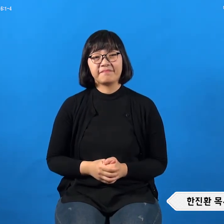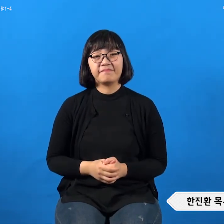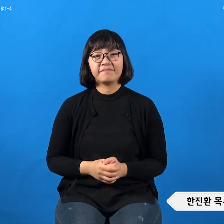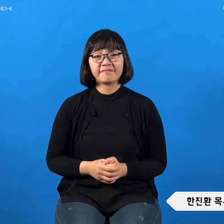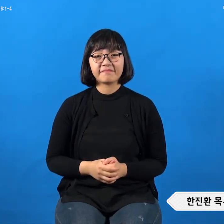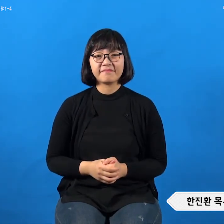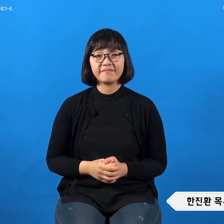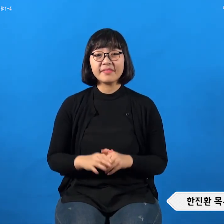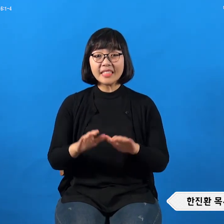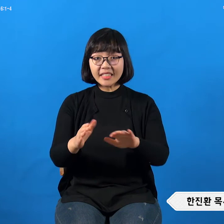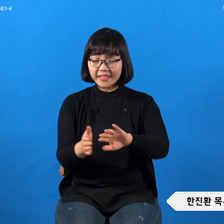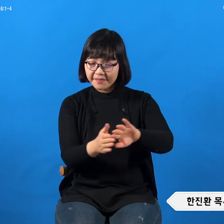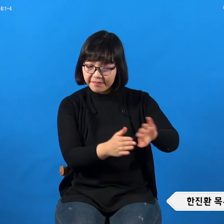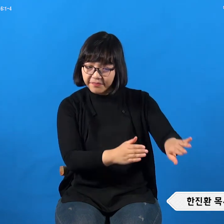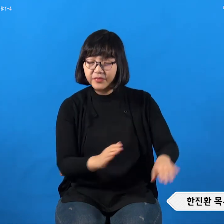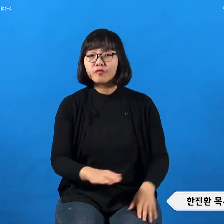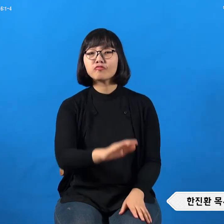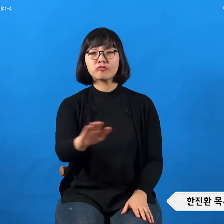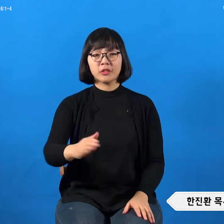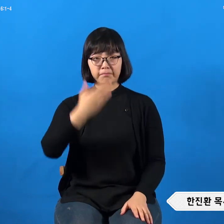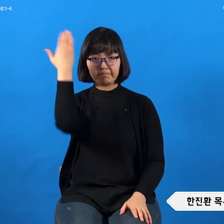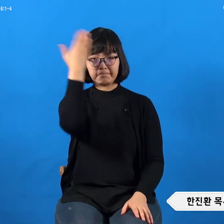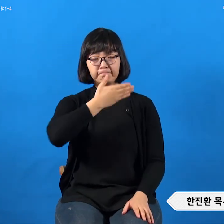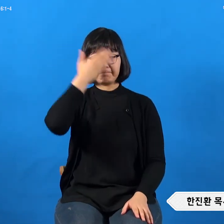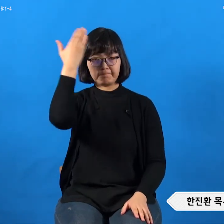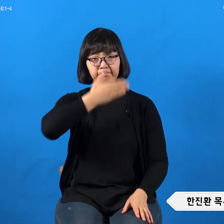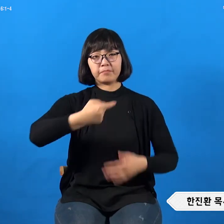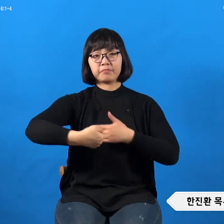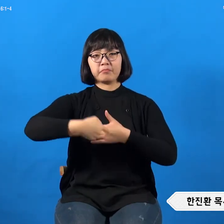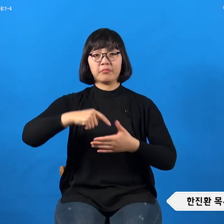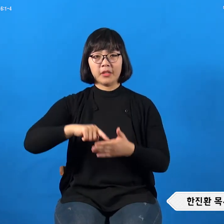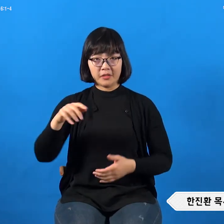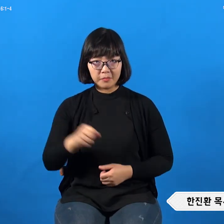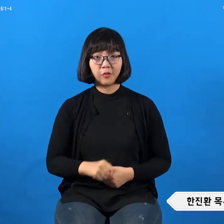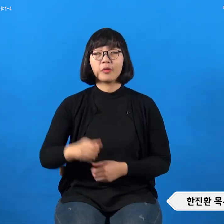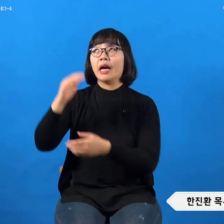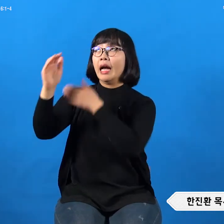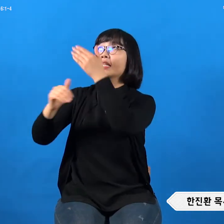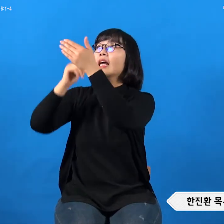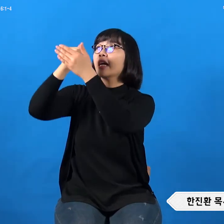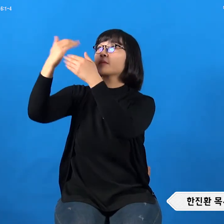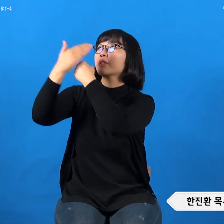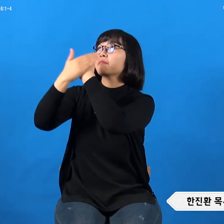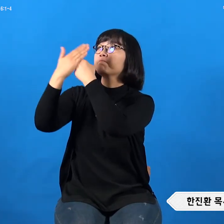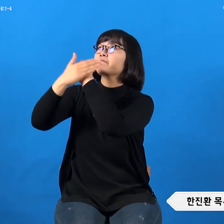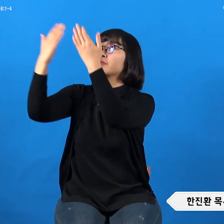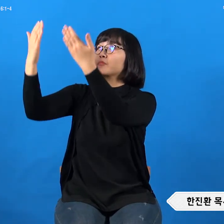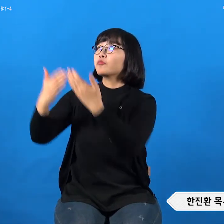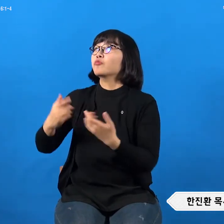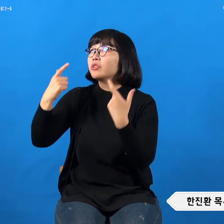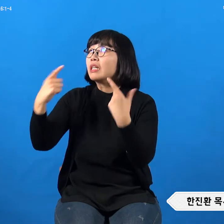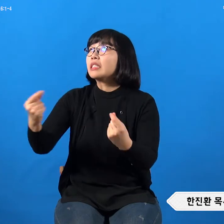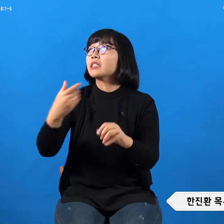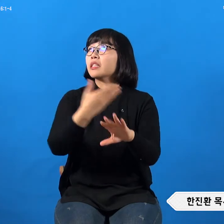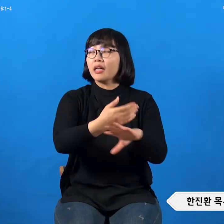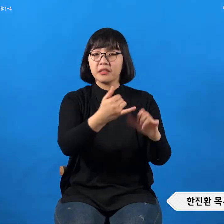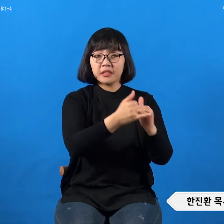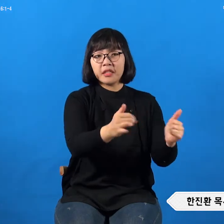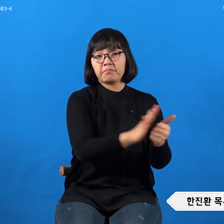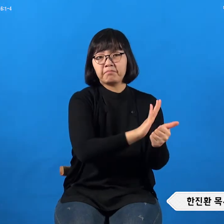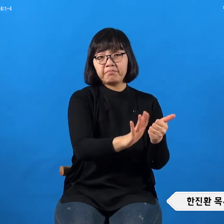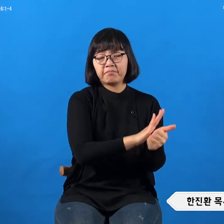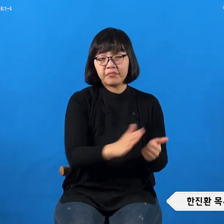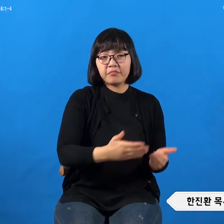것이지요. 그게 아니고 순수한 마음으로 당신이 제게 하신 대로 나도 다른 사람들에게 하겠습니다 하는